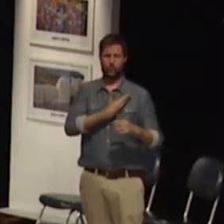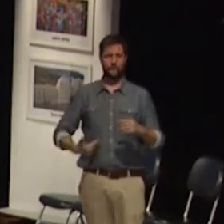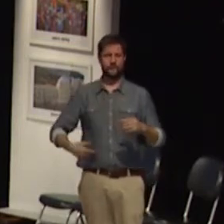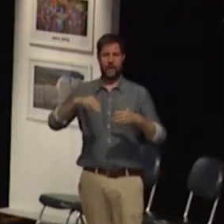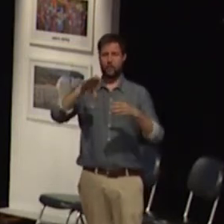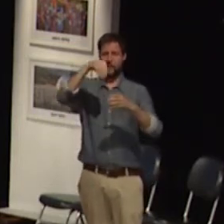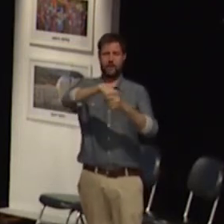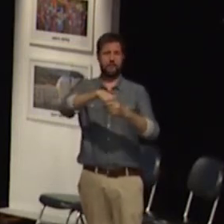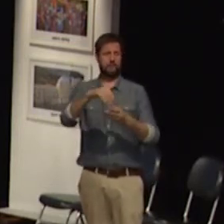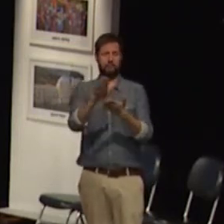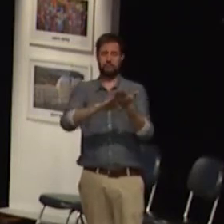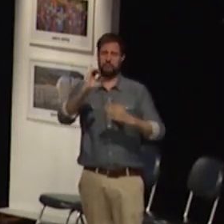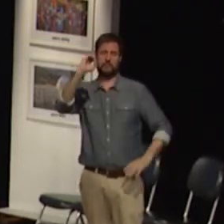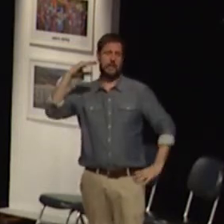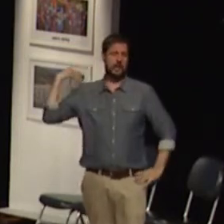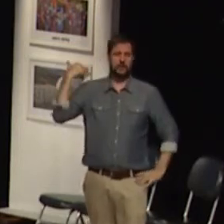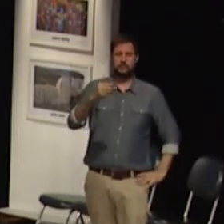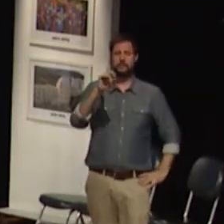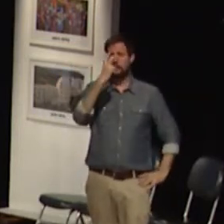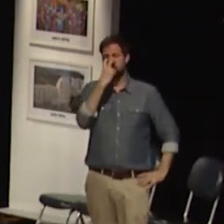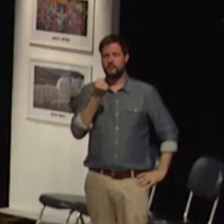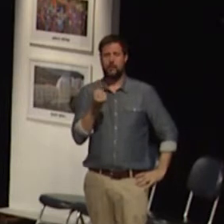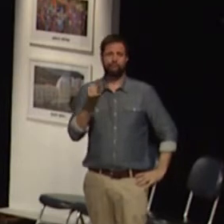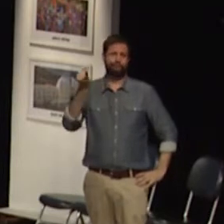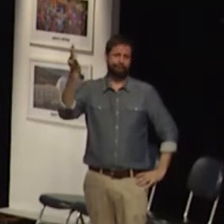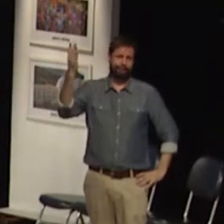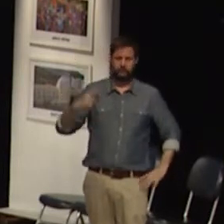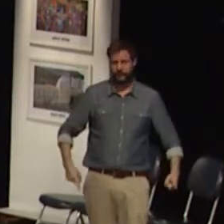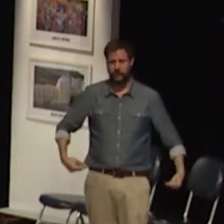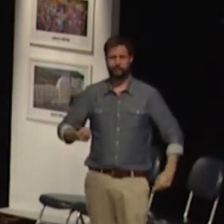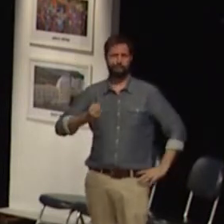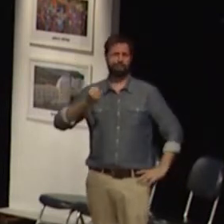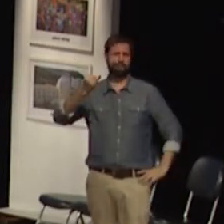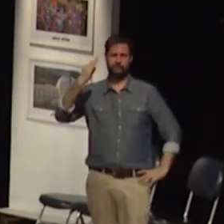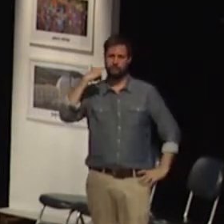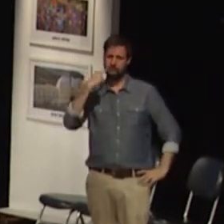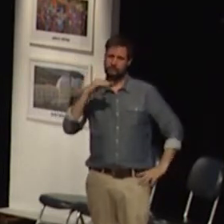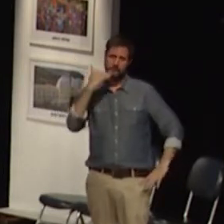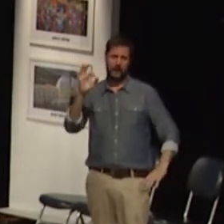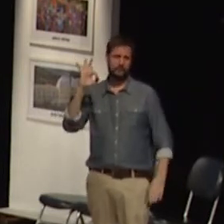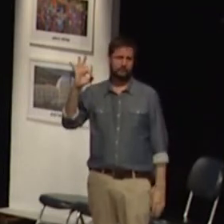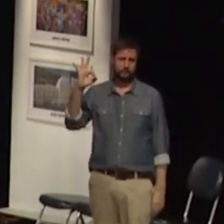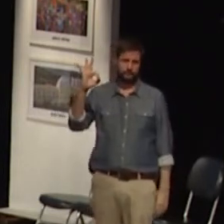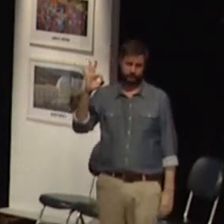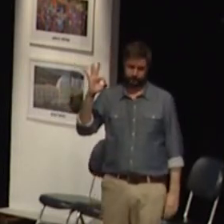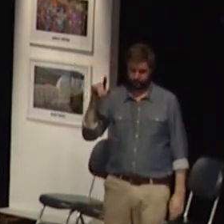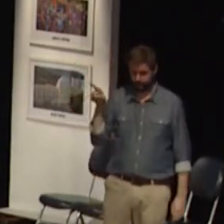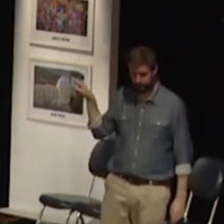que a gente não... Porque até agora, dentro do governo, a gente não tem representantes surdos. A gente tem cadeirantes, a gente